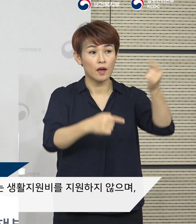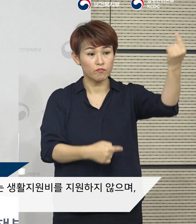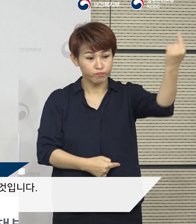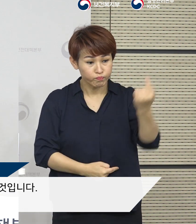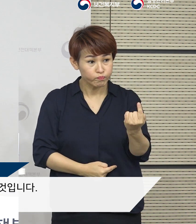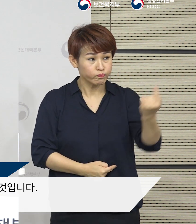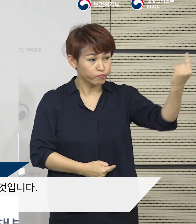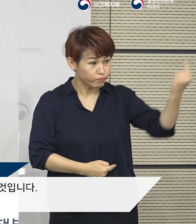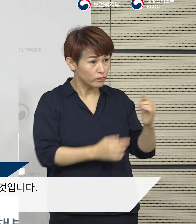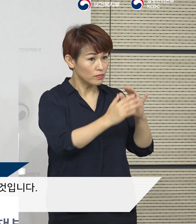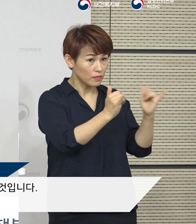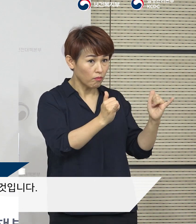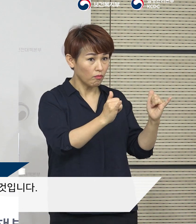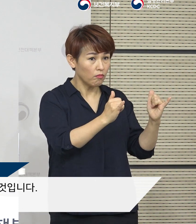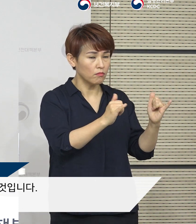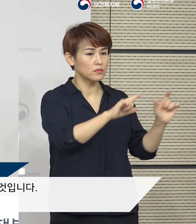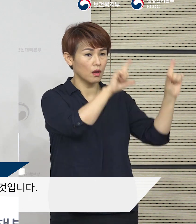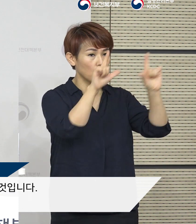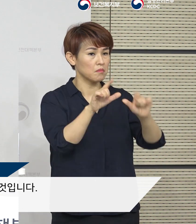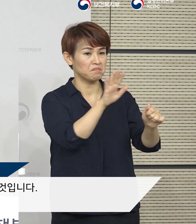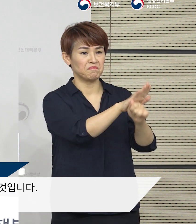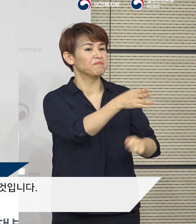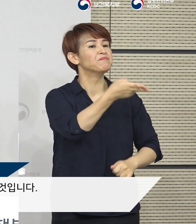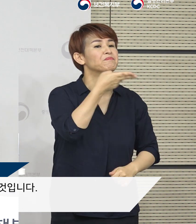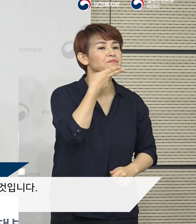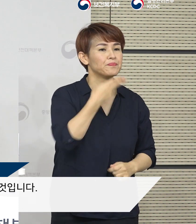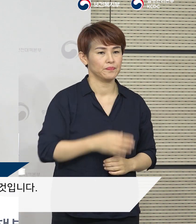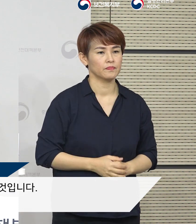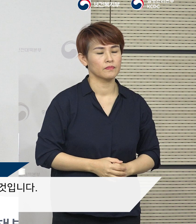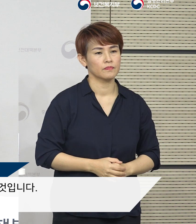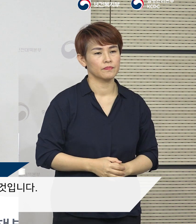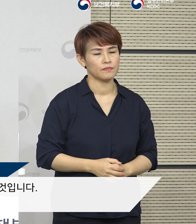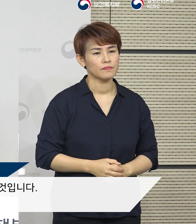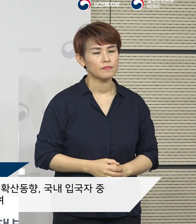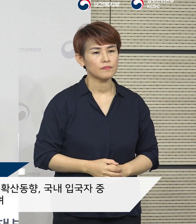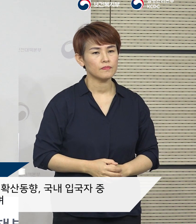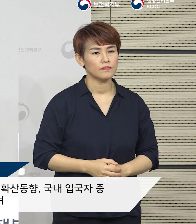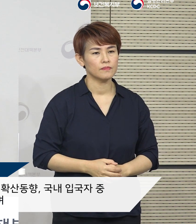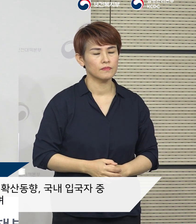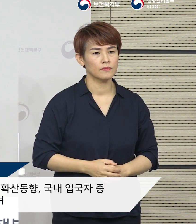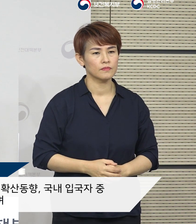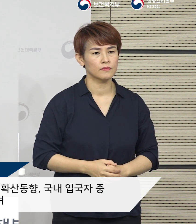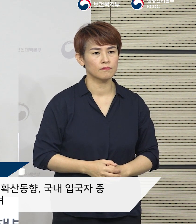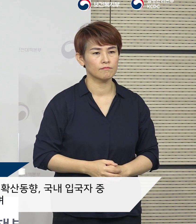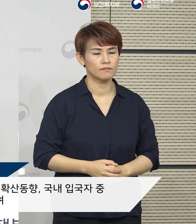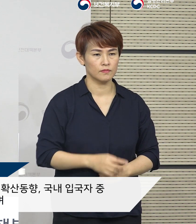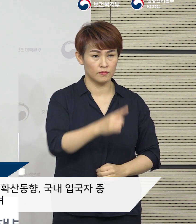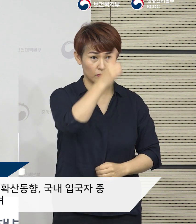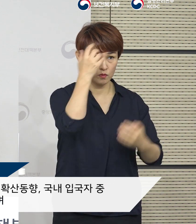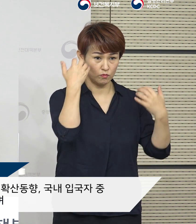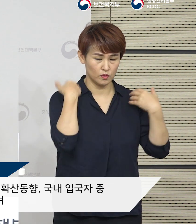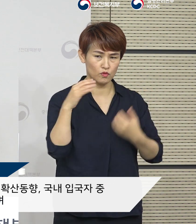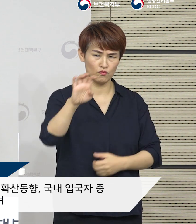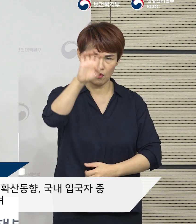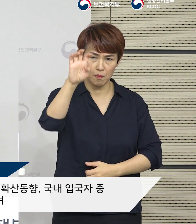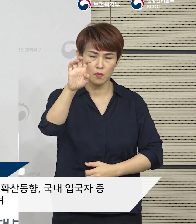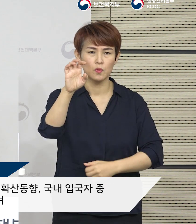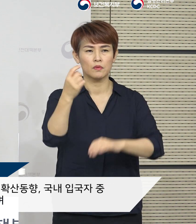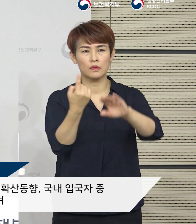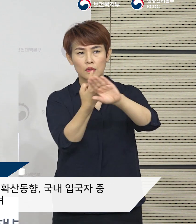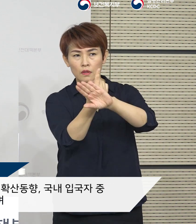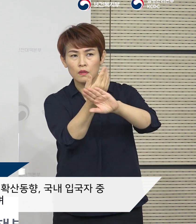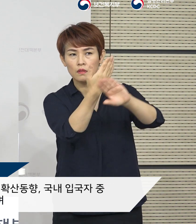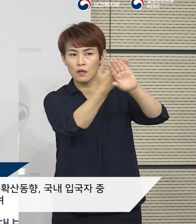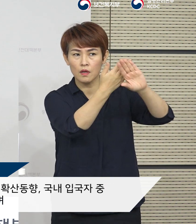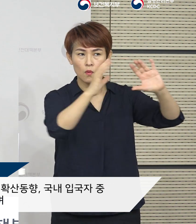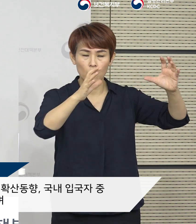사람에 대한 유사한 사례에 대해서도 동일한 원칙이 적용될 것입니다. 방역당국은 유럽 이외의 다른 나라의 코로나19